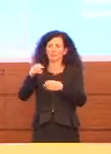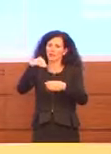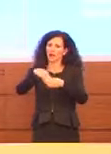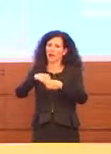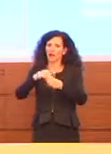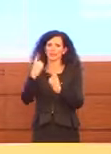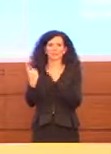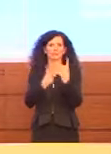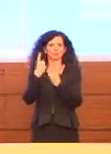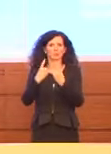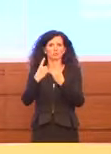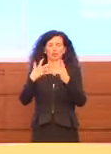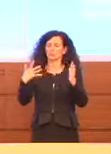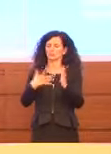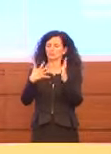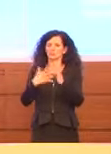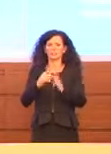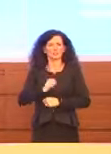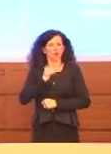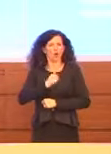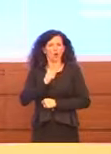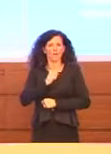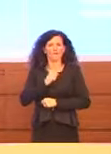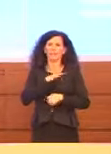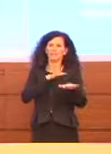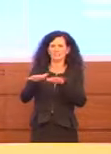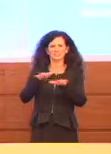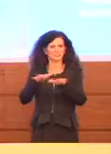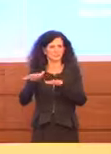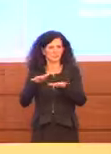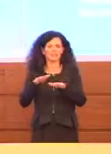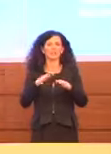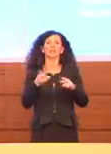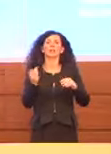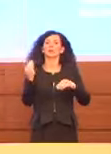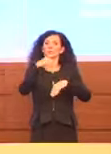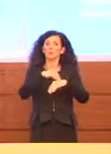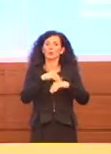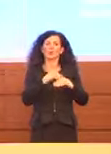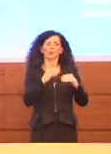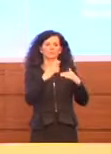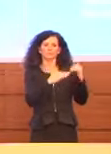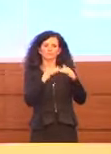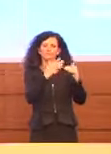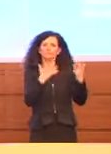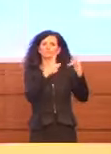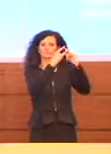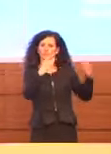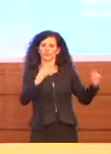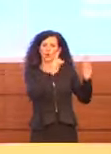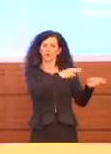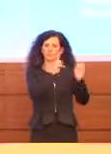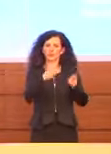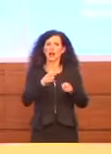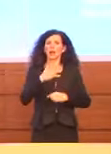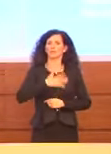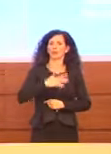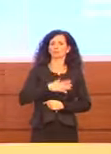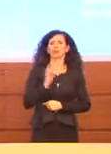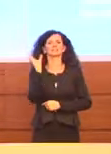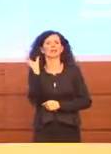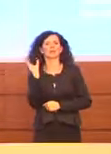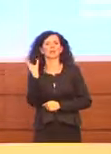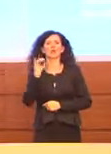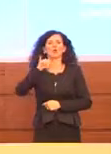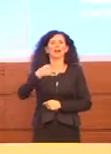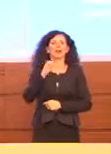con l'allestimento degli ospedali da campo dell'esercito a piacenza cremona e a jesi